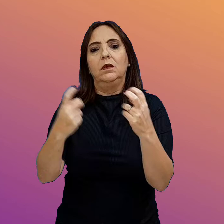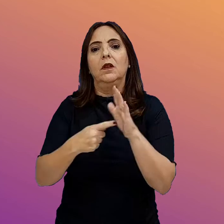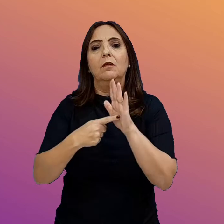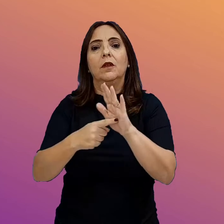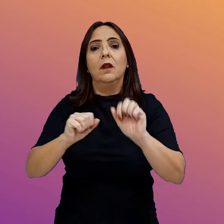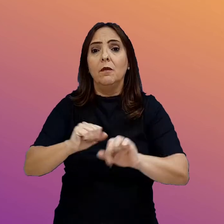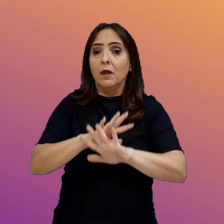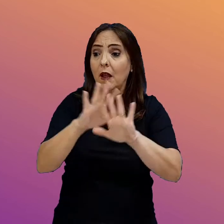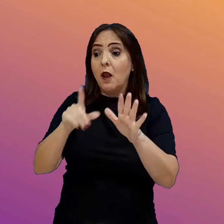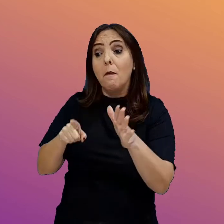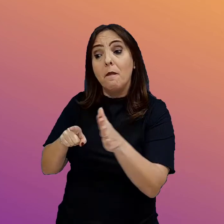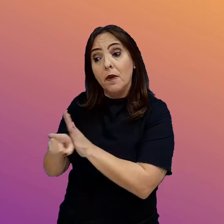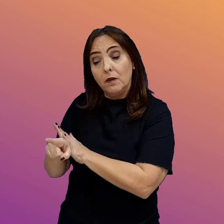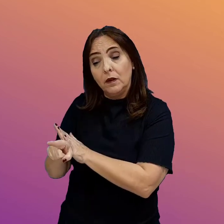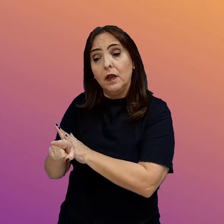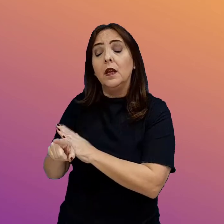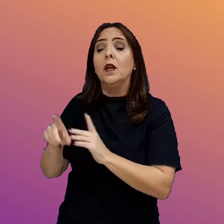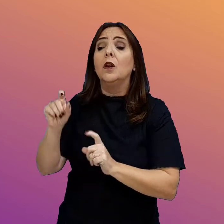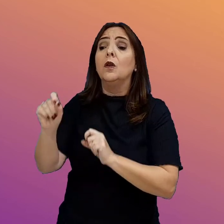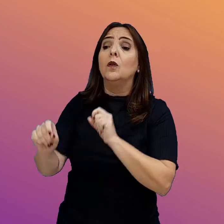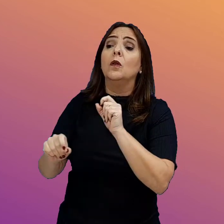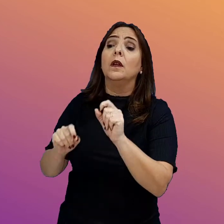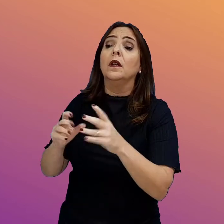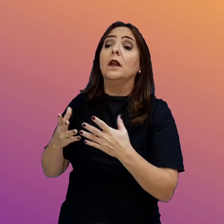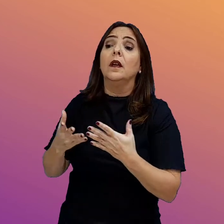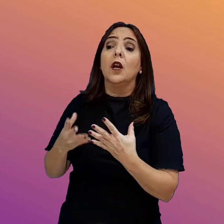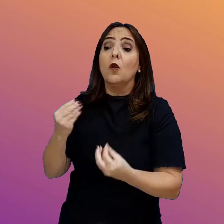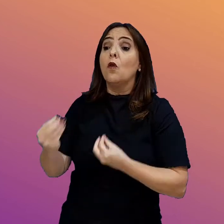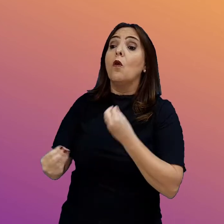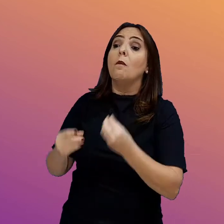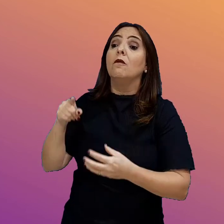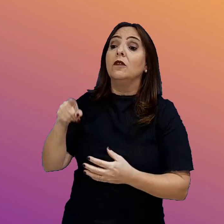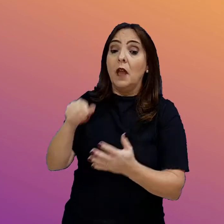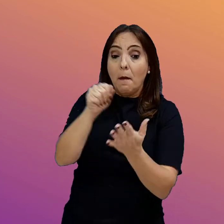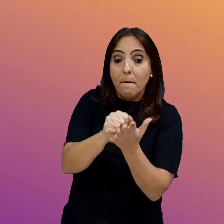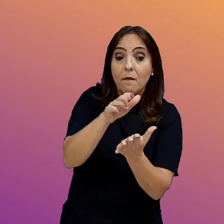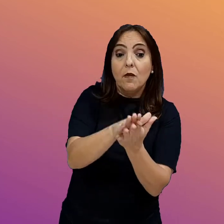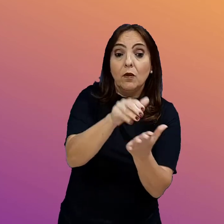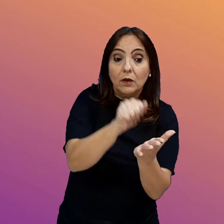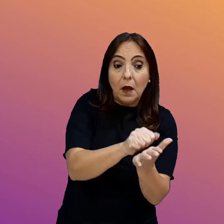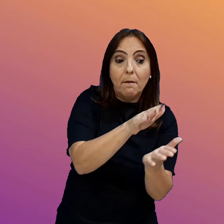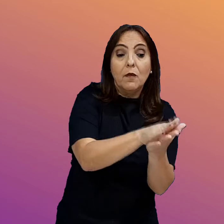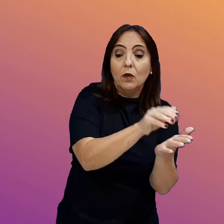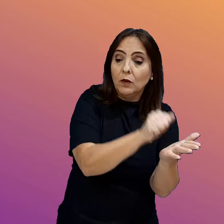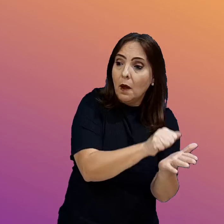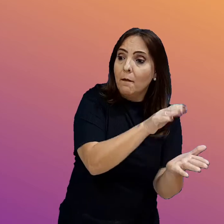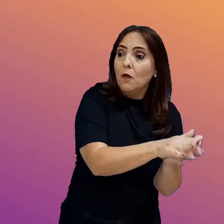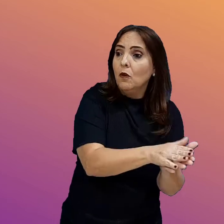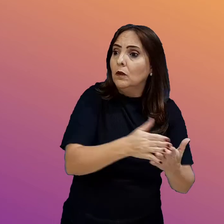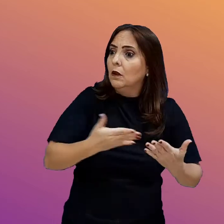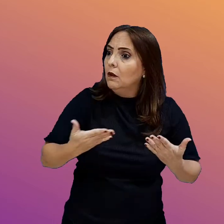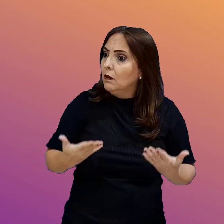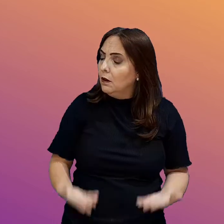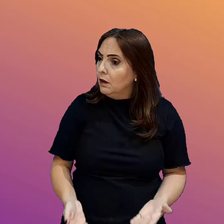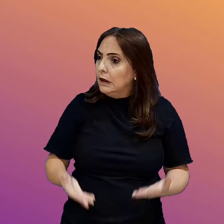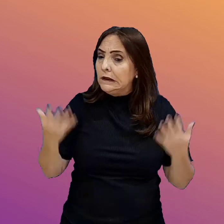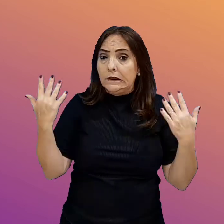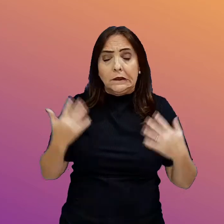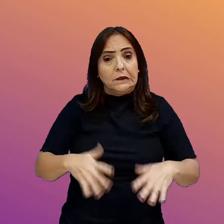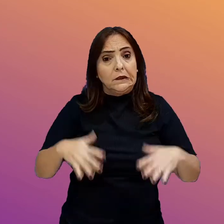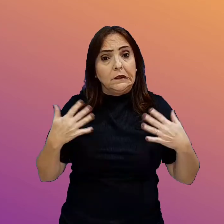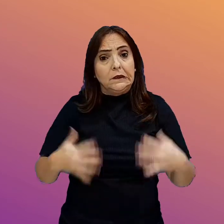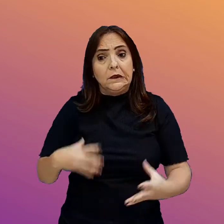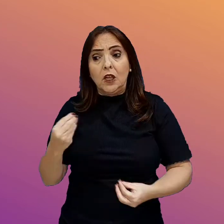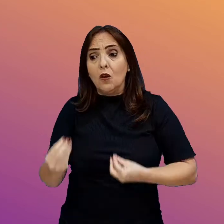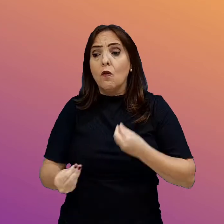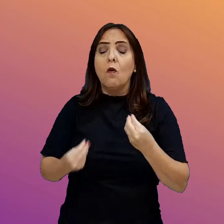eu perguntei para o Pedro, né? Que é que você chegou nesse ponto? Ou seja, por que você incidiu nessas multas